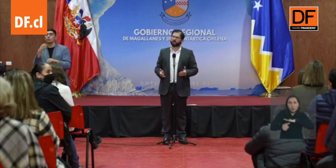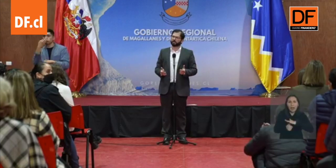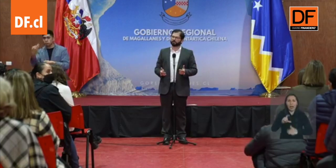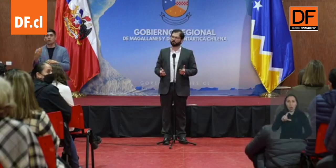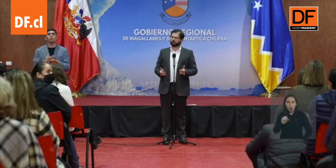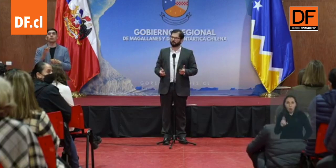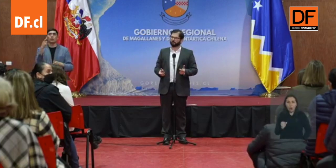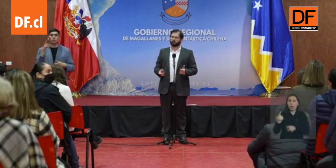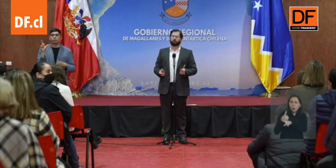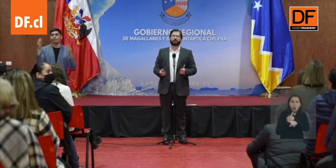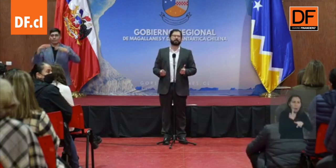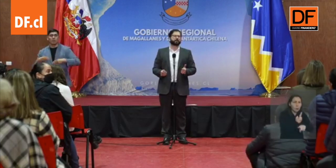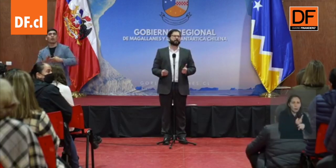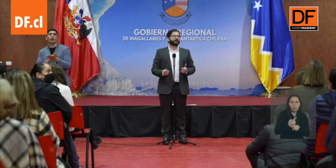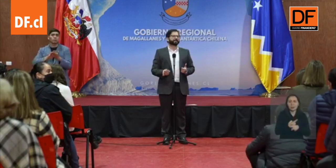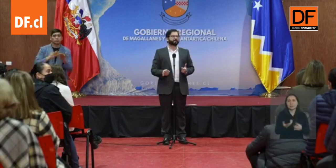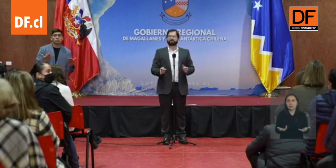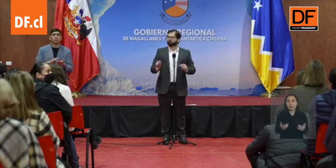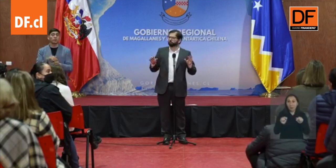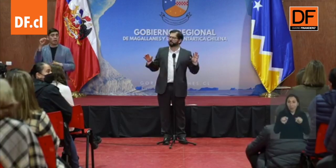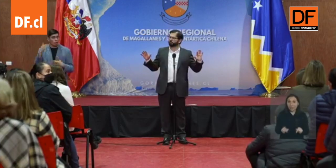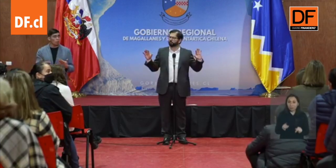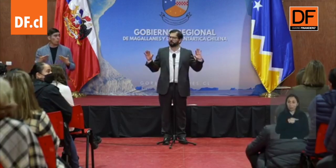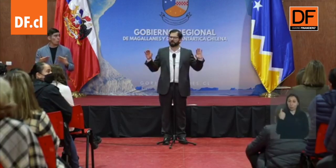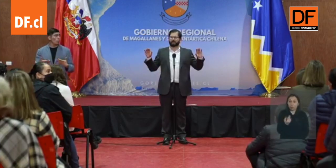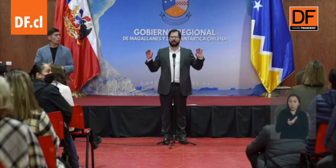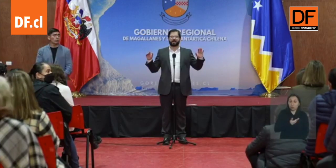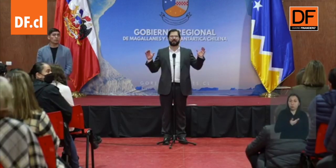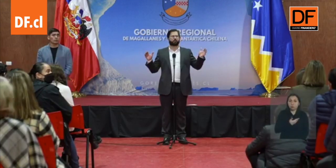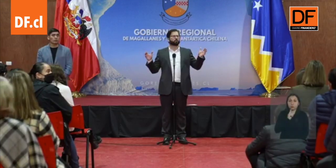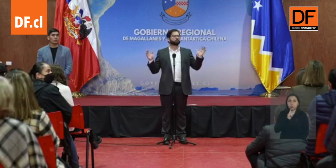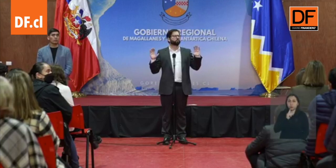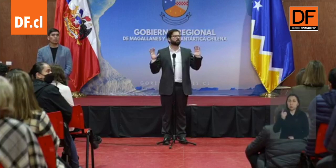consejeros regionales. Porque esta vez nosotros